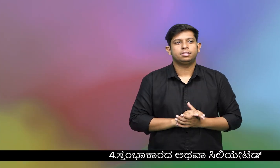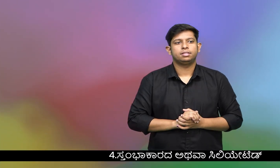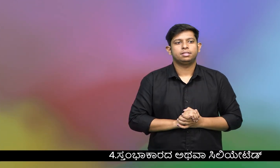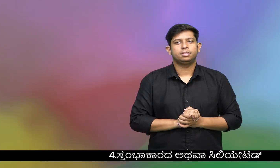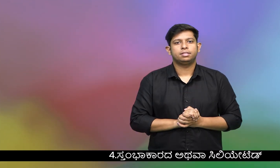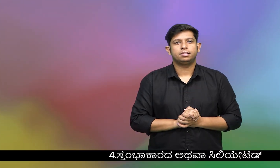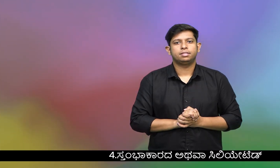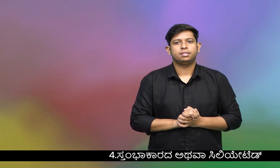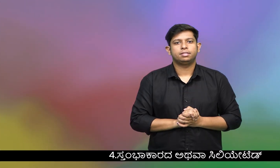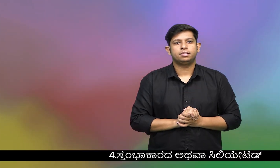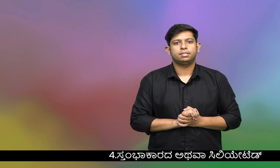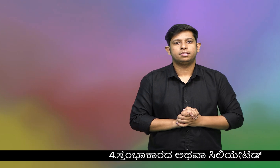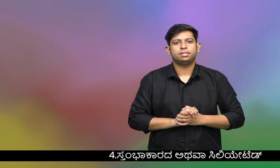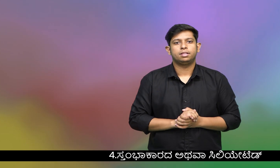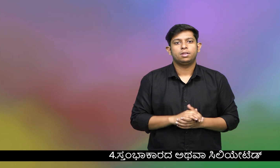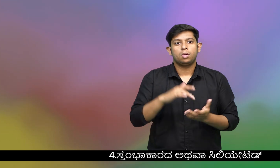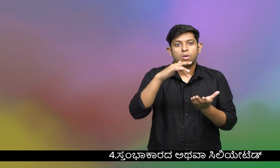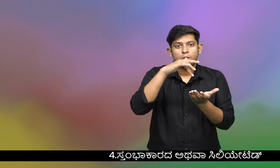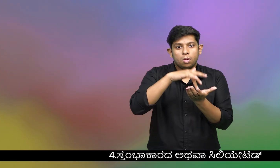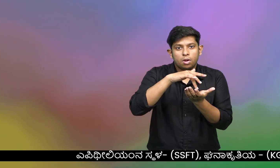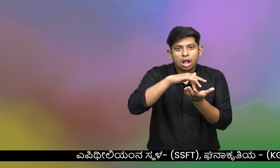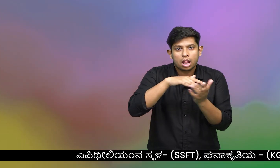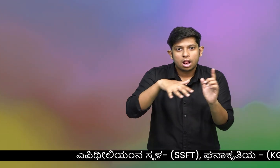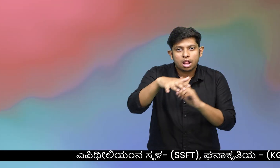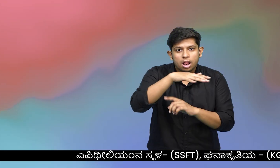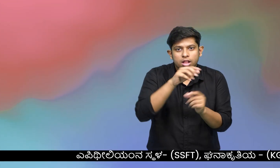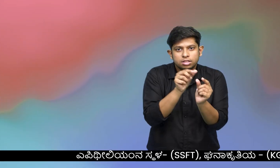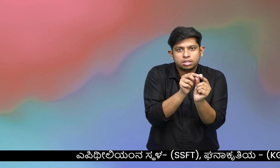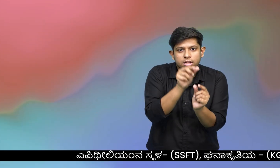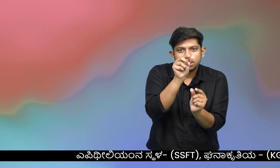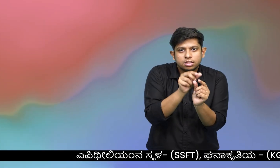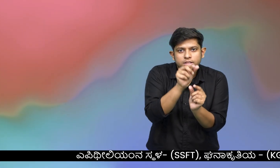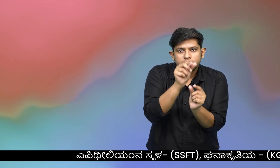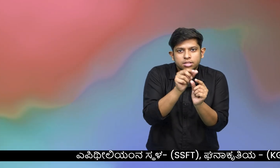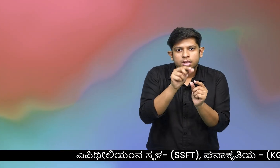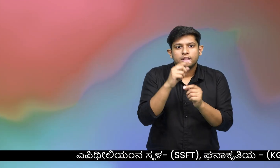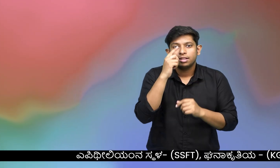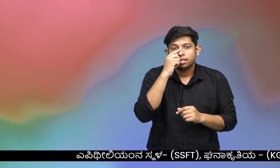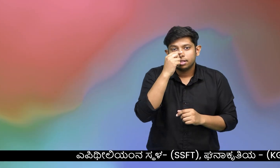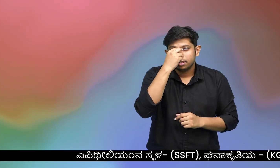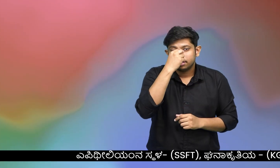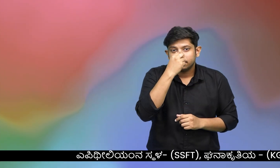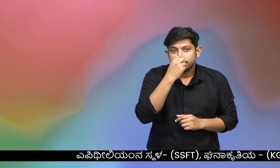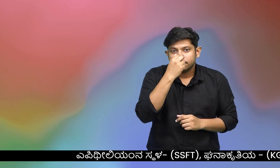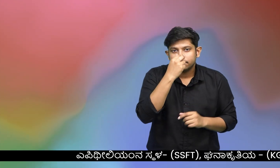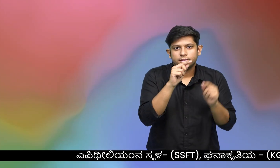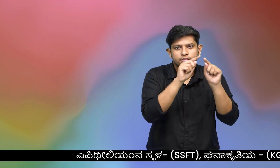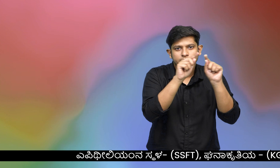4. ಸ್ತಂಭಾಕಾರದ ಅಥವಾ ಸೆಲಿಯೇಟೆಡ್ ಎಪಿಥೀಲಿಯಲ್ ನಂತ ಸ್ಥಳ SSFT,